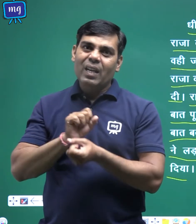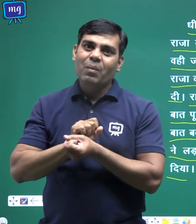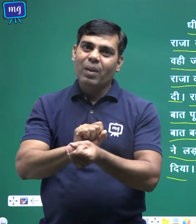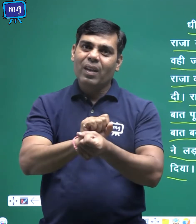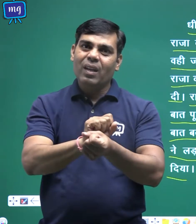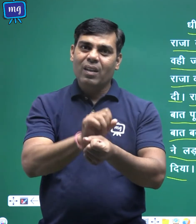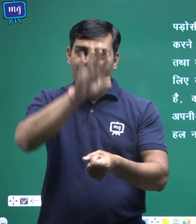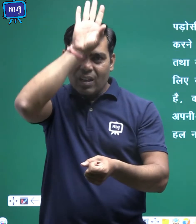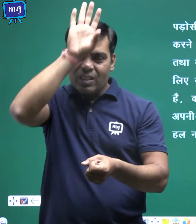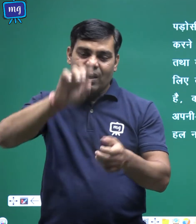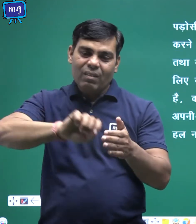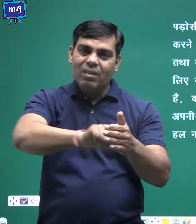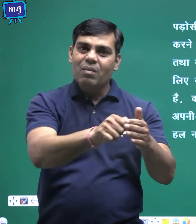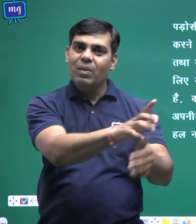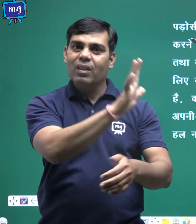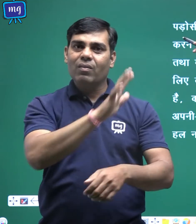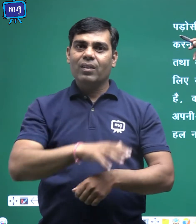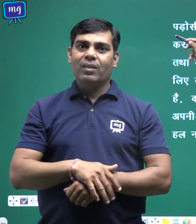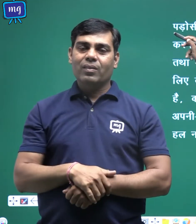ने डलवा दिया।